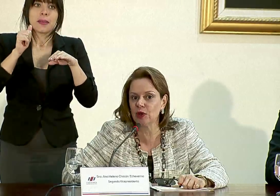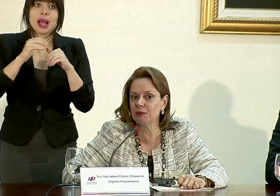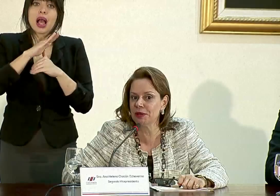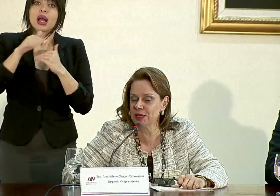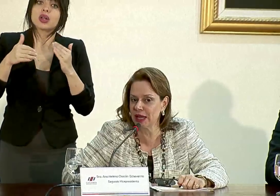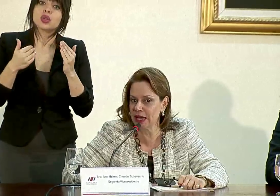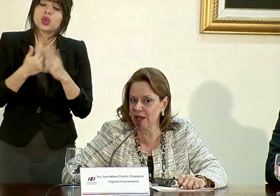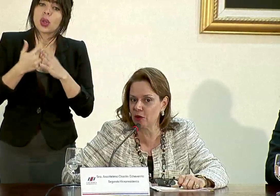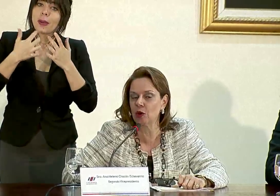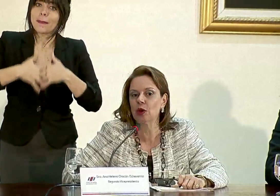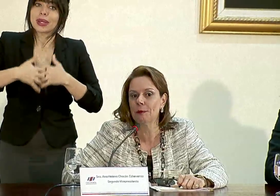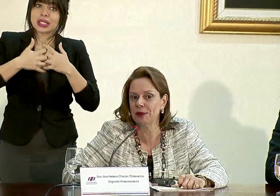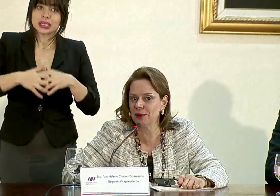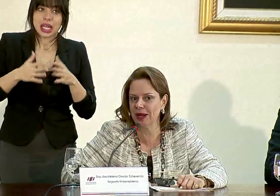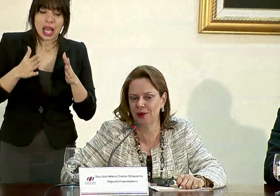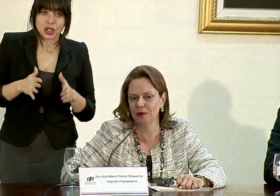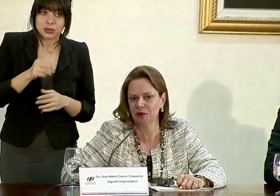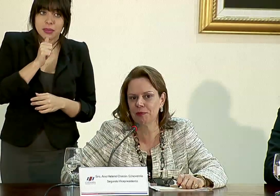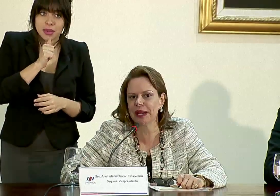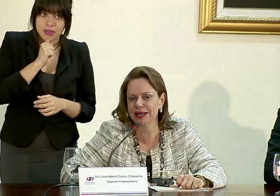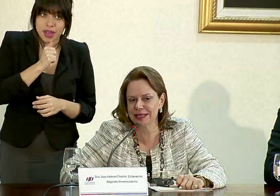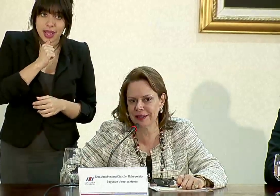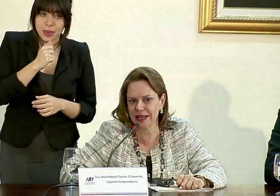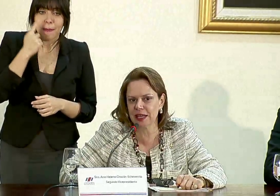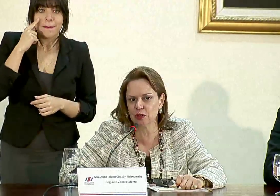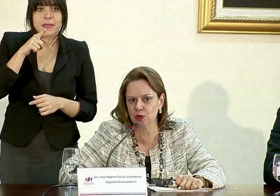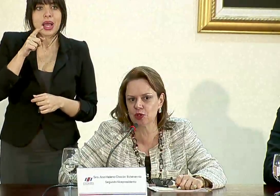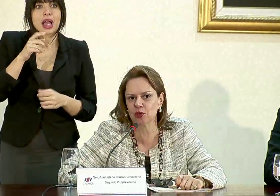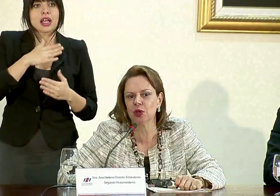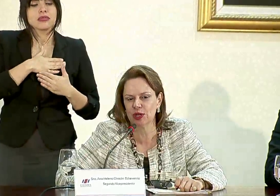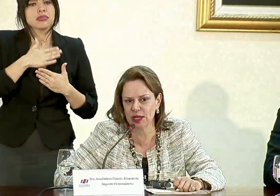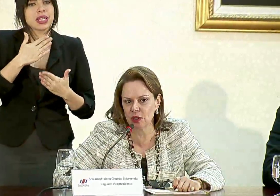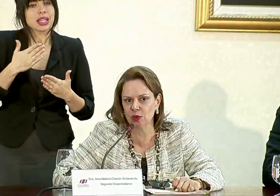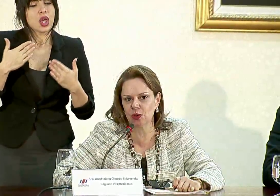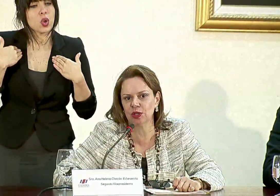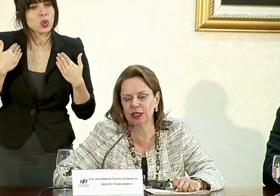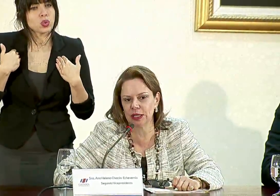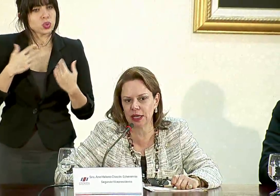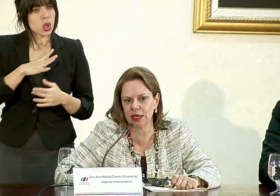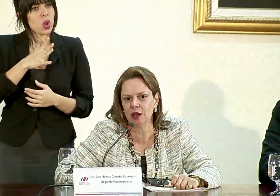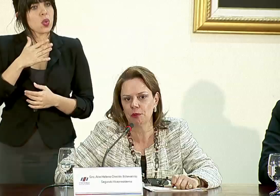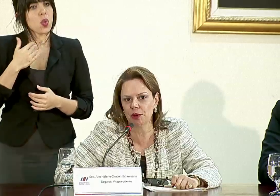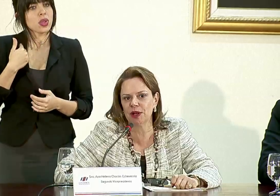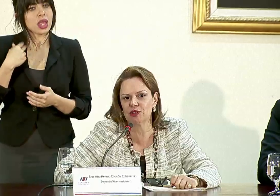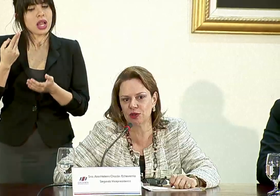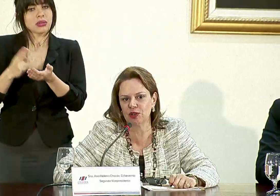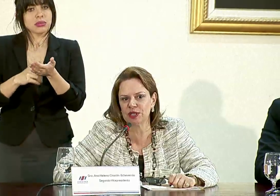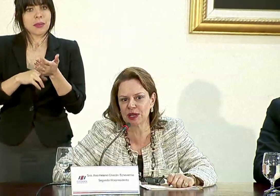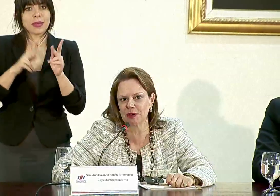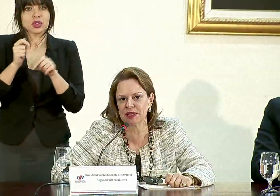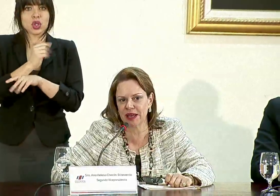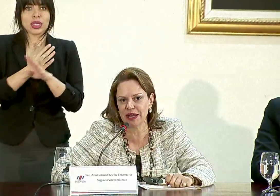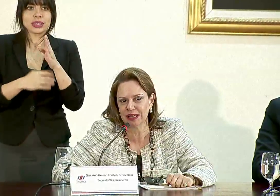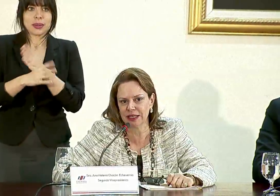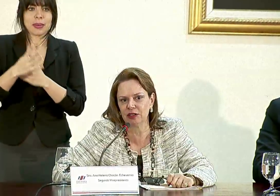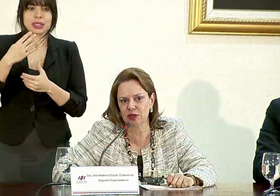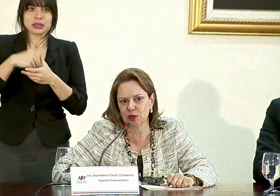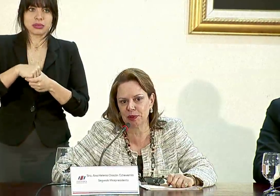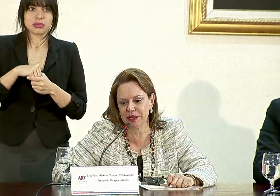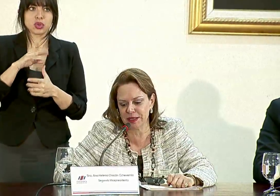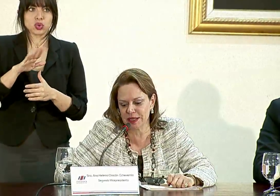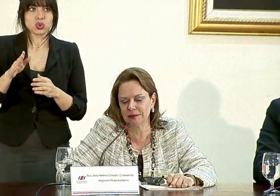a todo el empresariado privado para que se den el gusto y el lujo de tener población con discapacidad